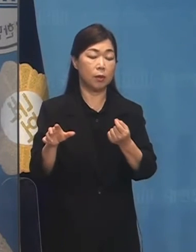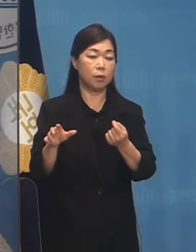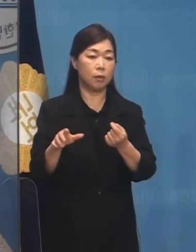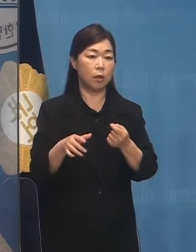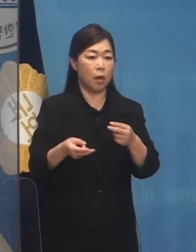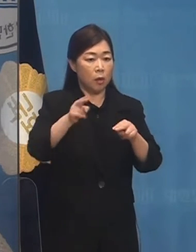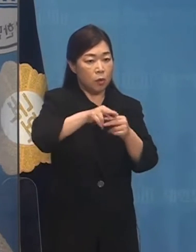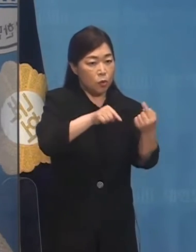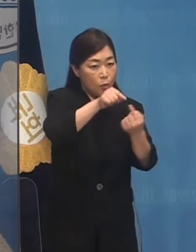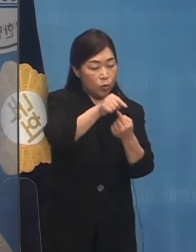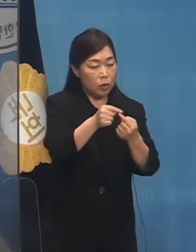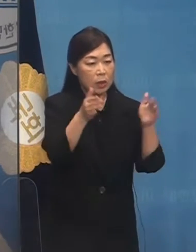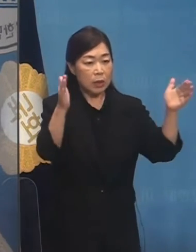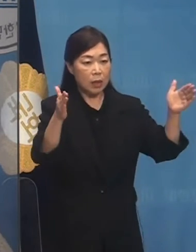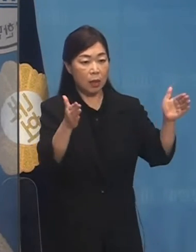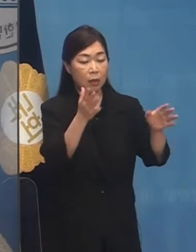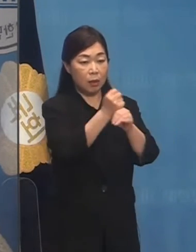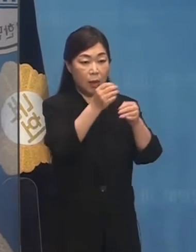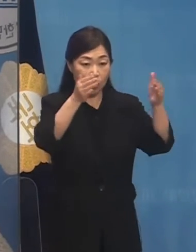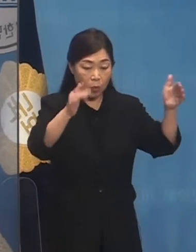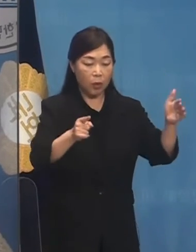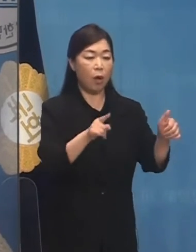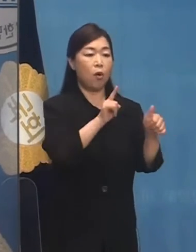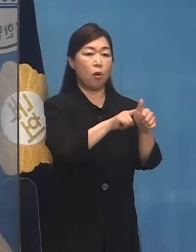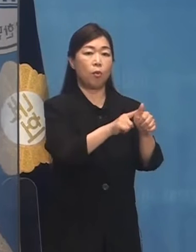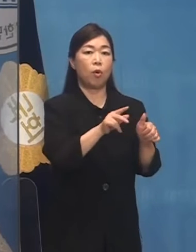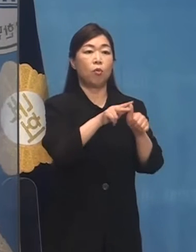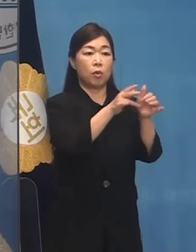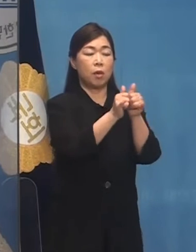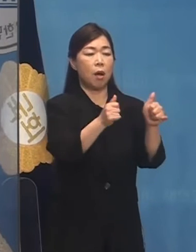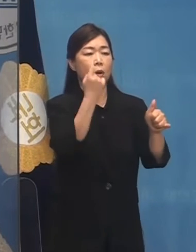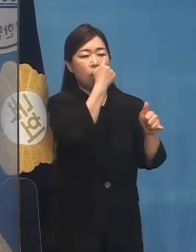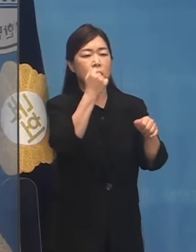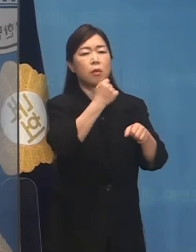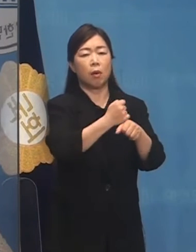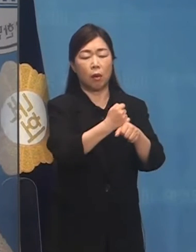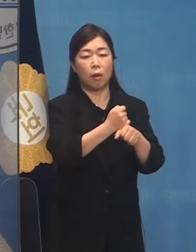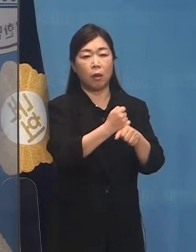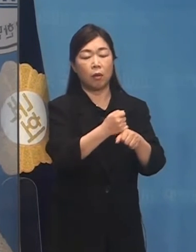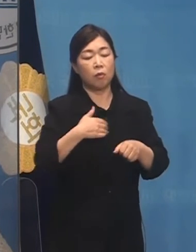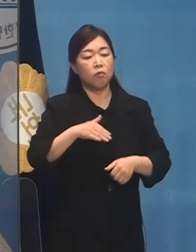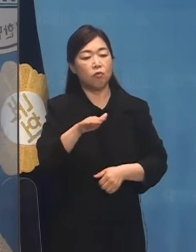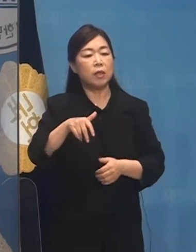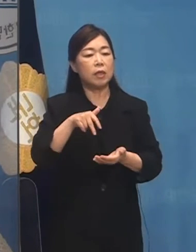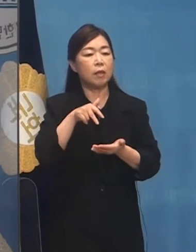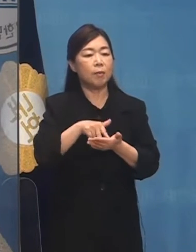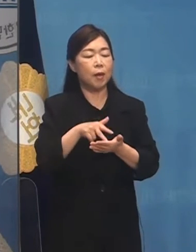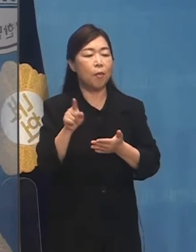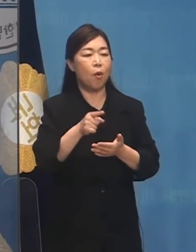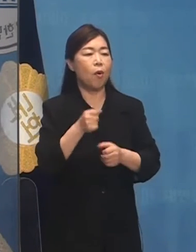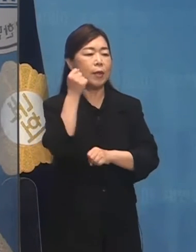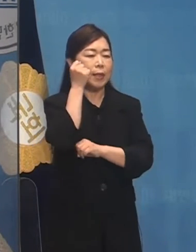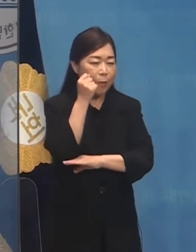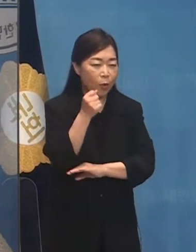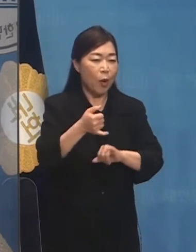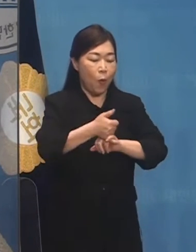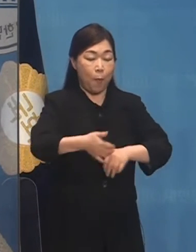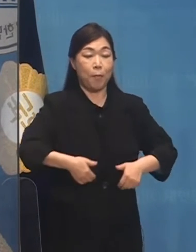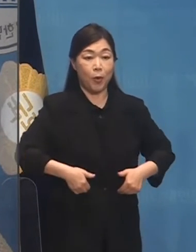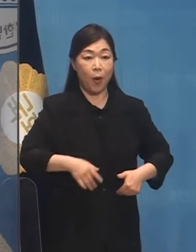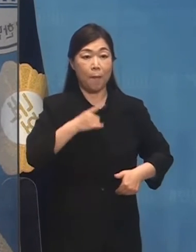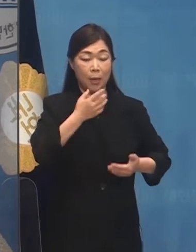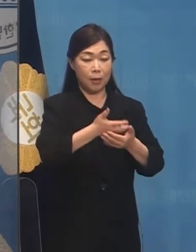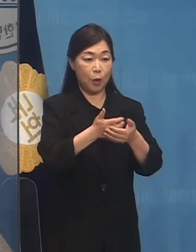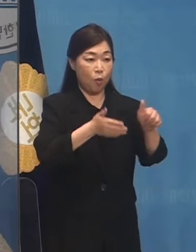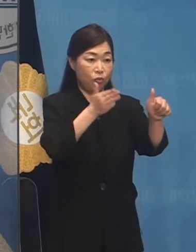청문 기간 동안에 후보자 검증을 위한 많은 것도 아닙니다. 저희 의원실은 가장 기본적이고 필수적인